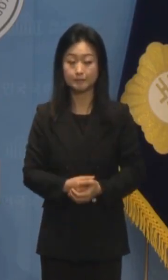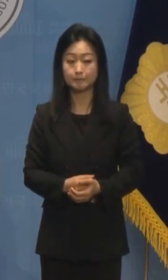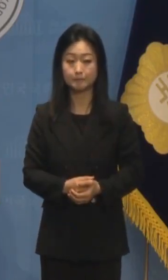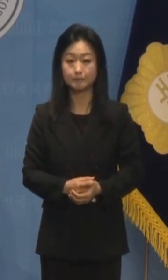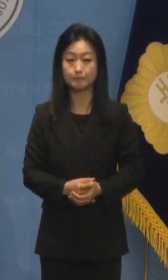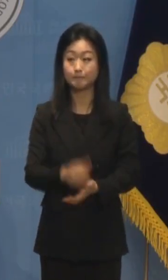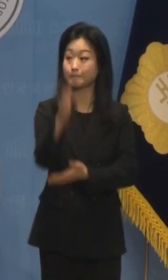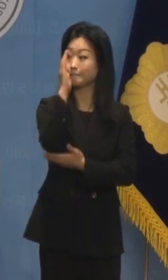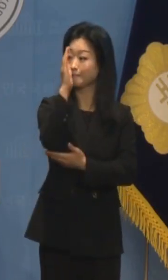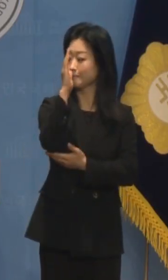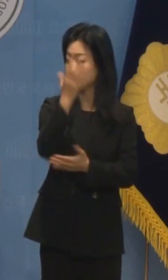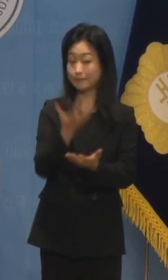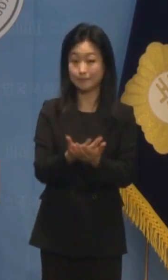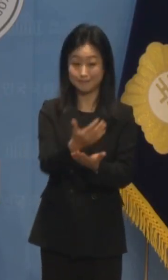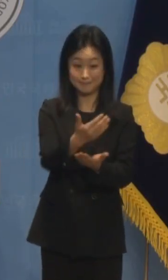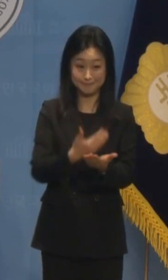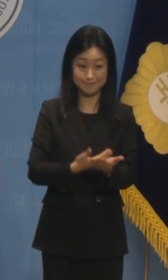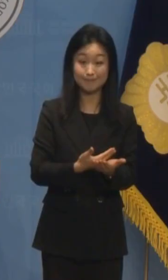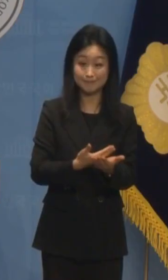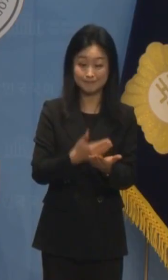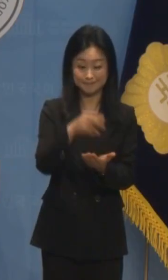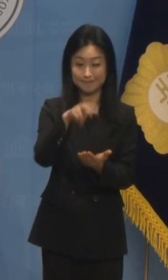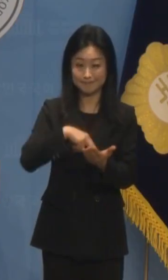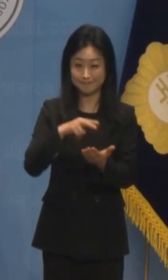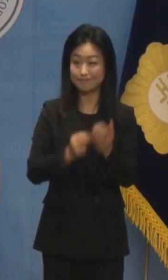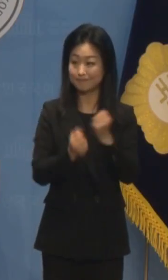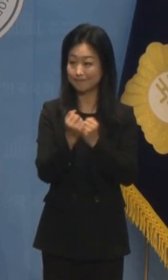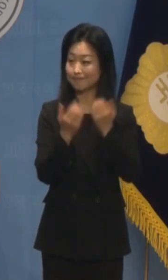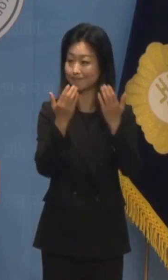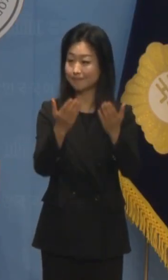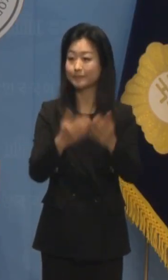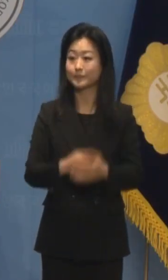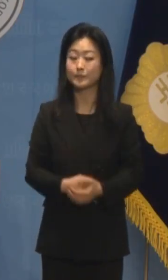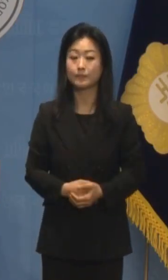그러면 브리핑 자료를 말씀드리겠습니다.